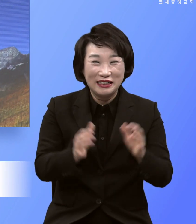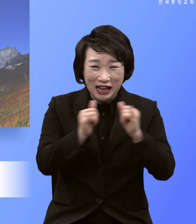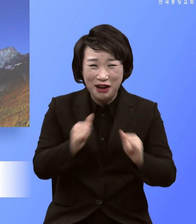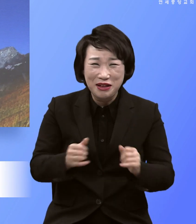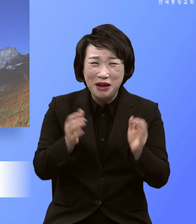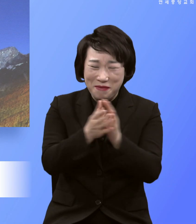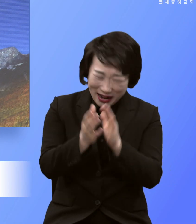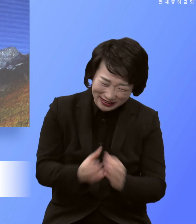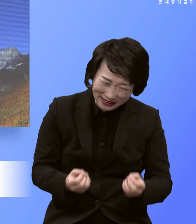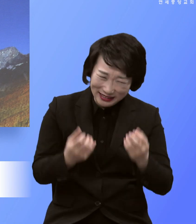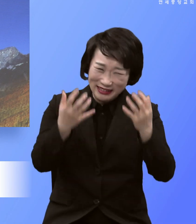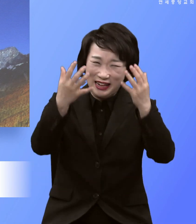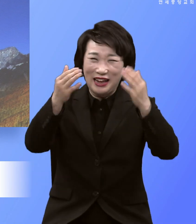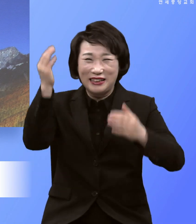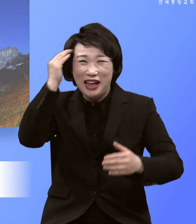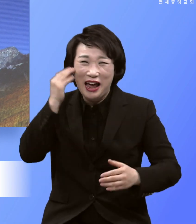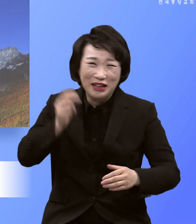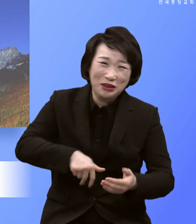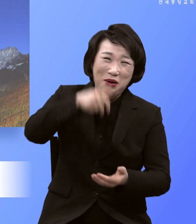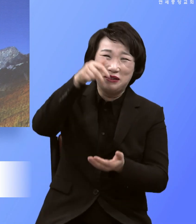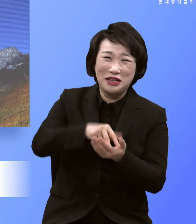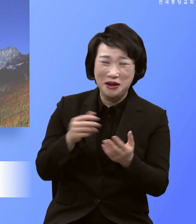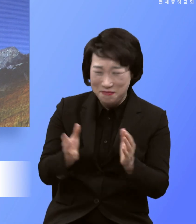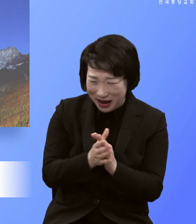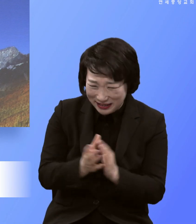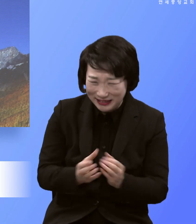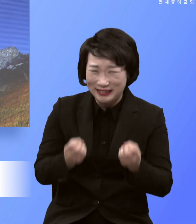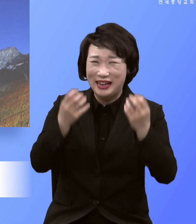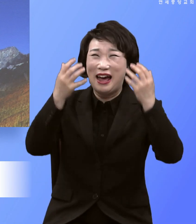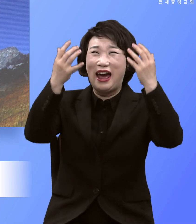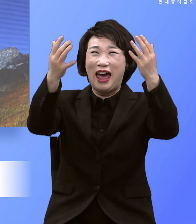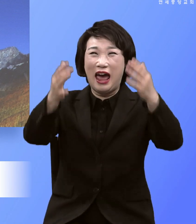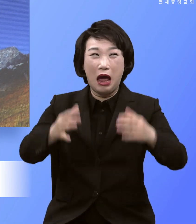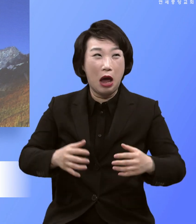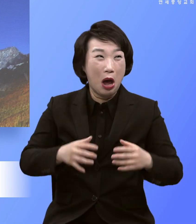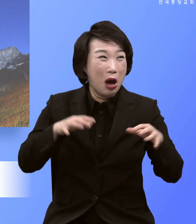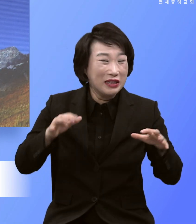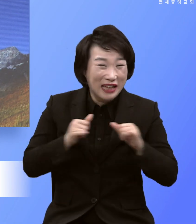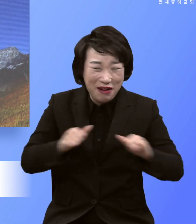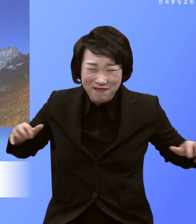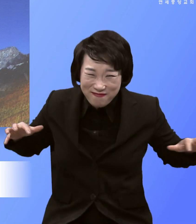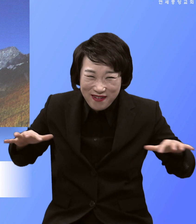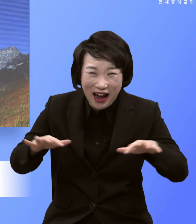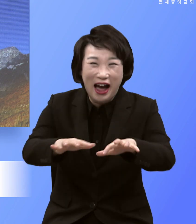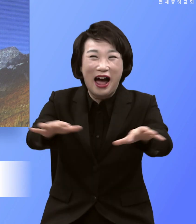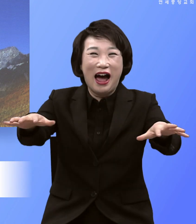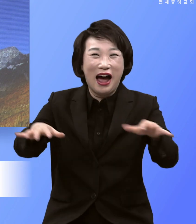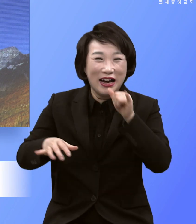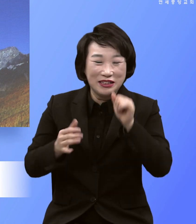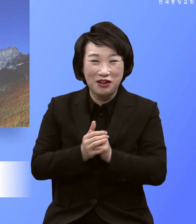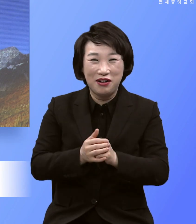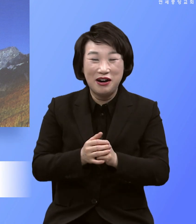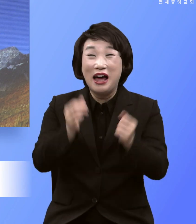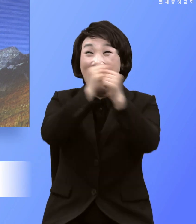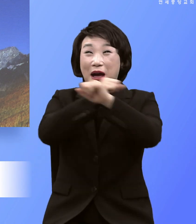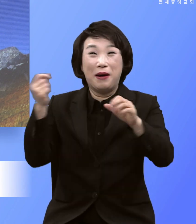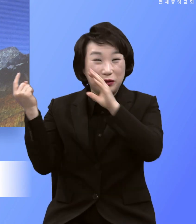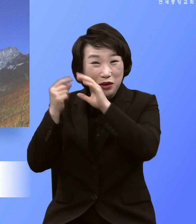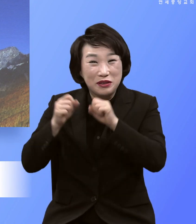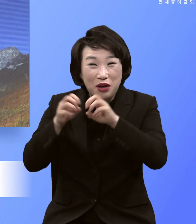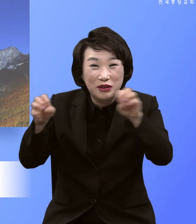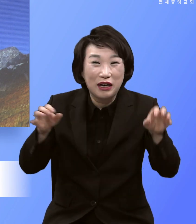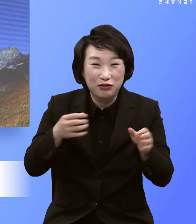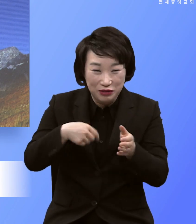만세를 부르며 어마어마했단 말. 그리고 해방되었다는 소식을 전해주기